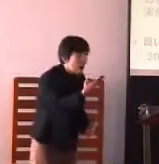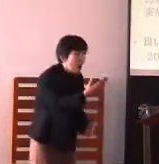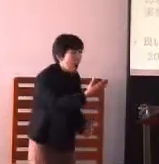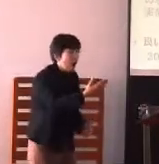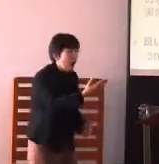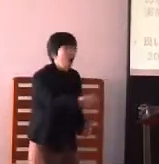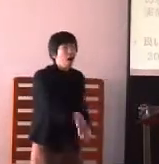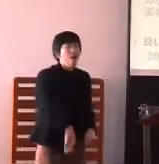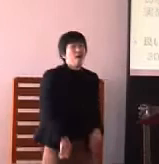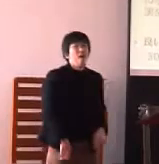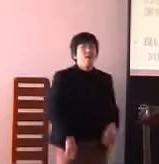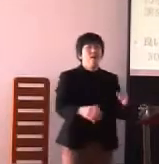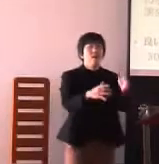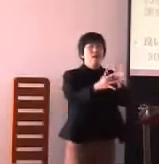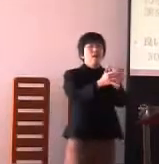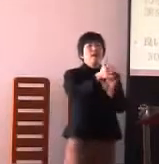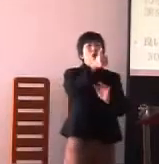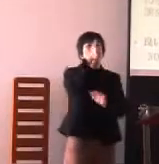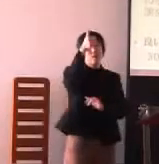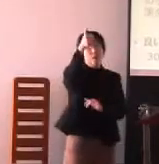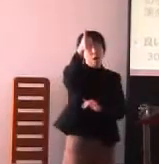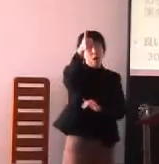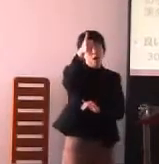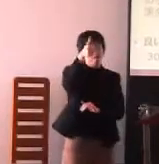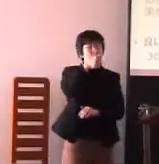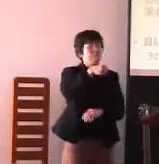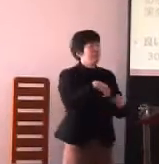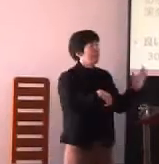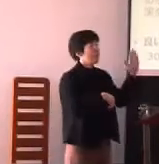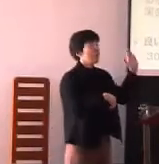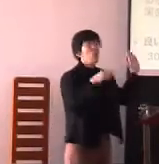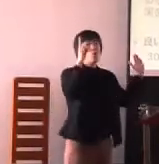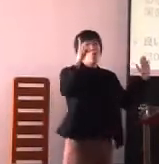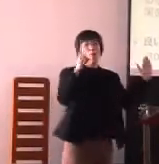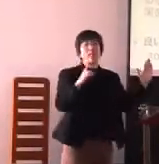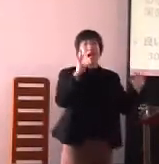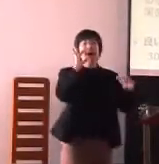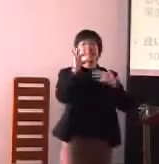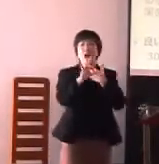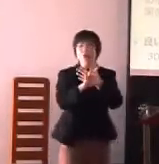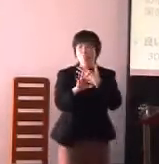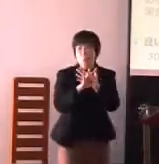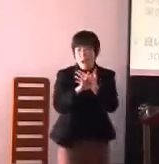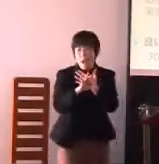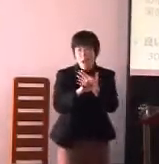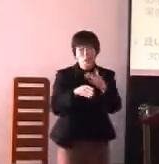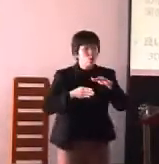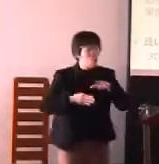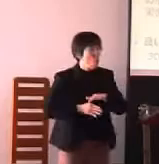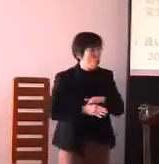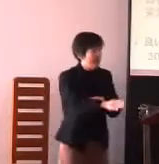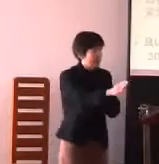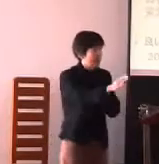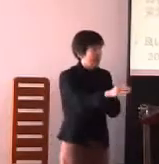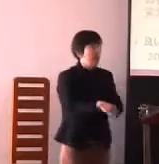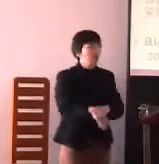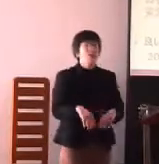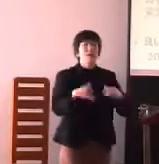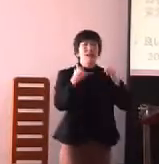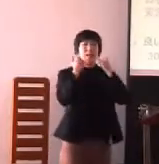イエス様の例えを通して人々に弱いんですけれどもこの弱い人々は